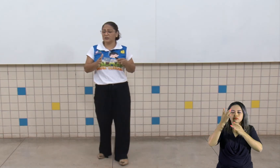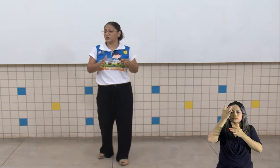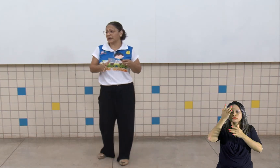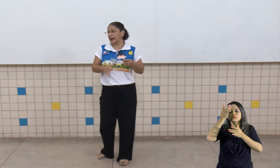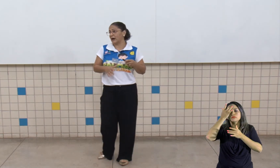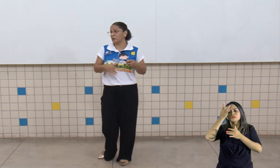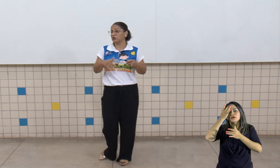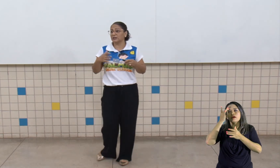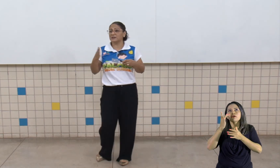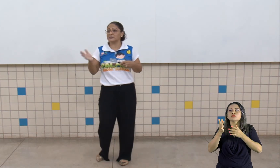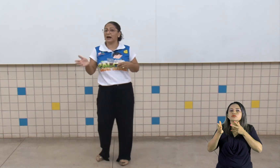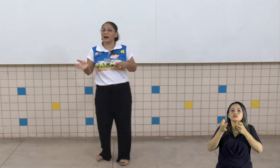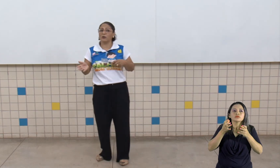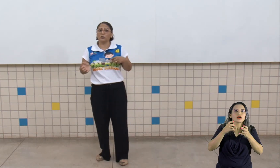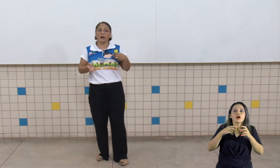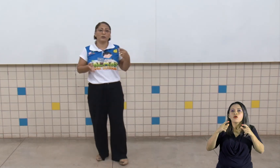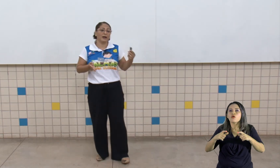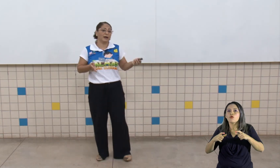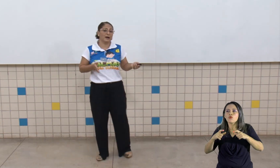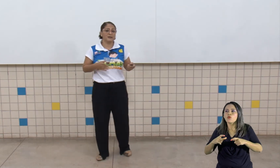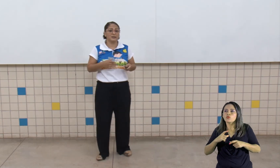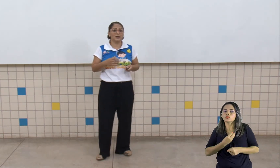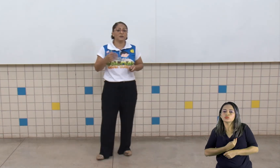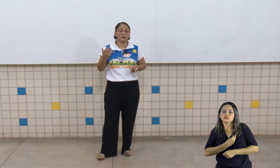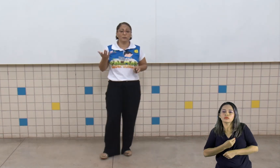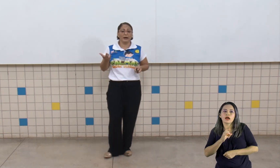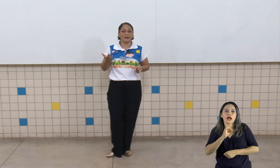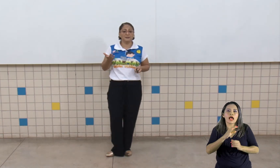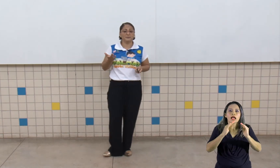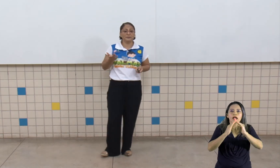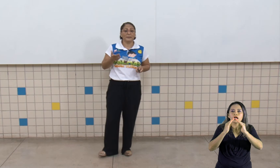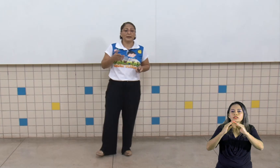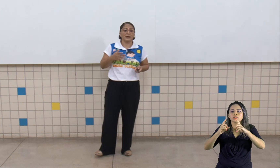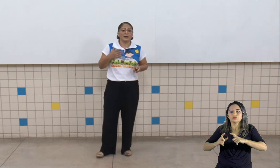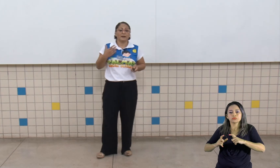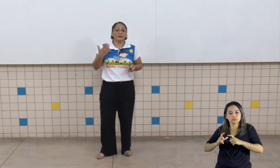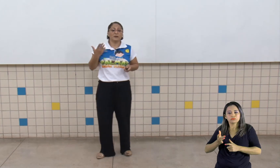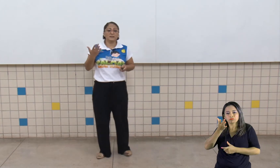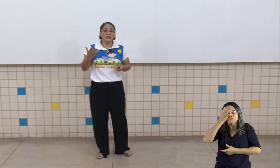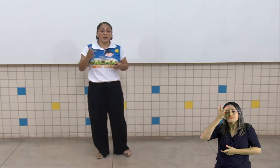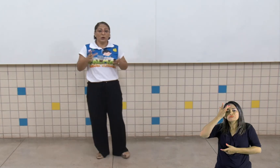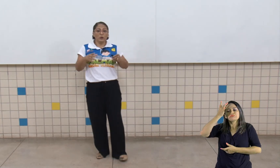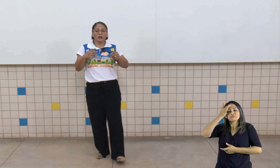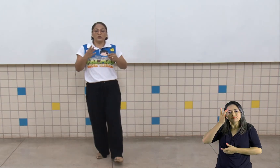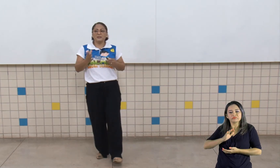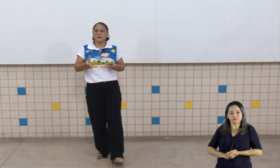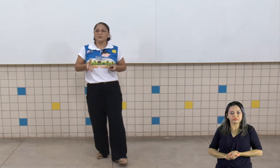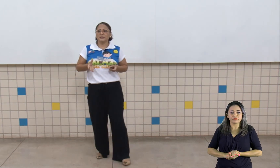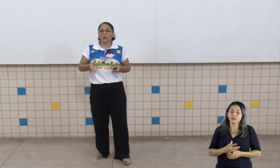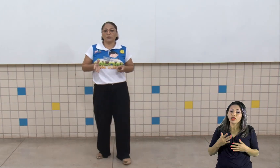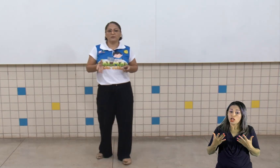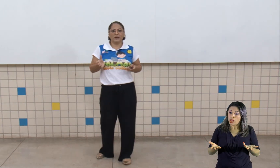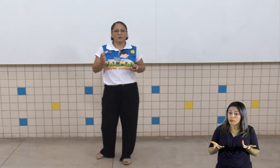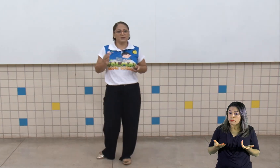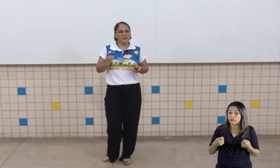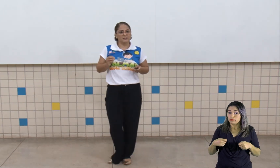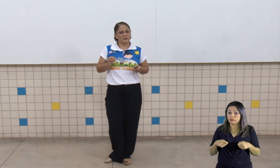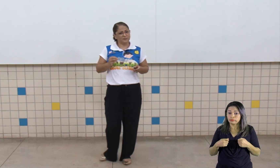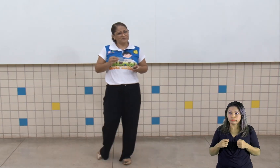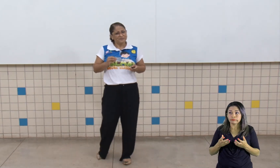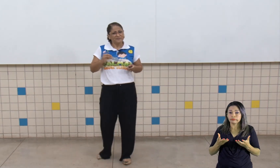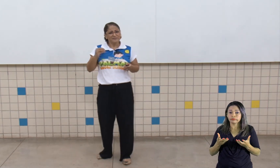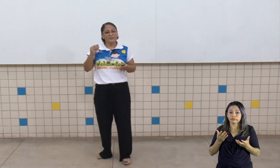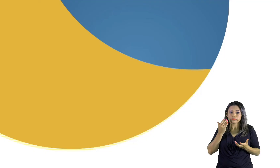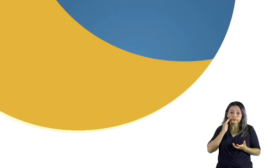conseguindo identificar onde ele está, o local da casa e tudo mais. Então, assim, o que nós temos que levar em